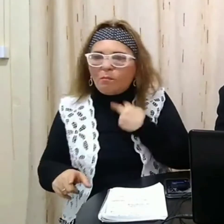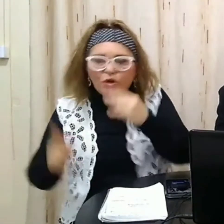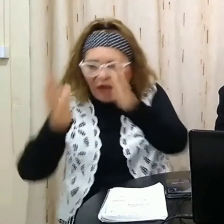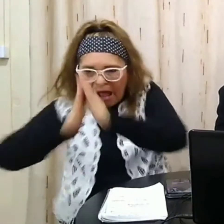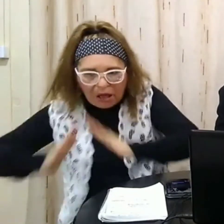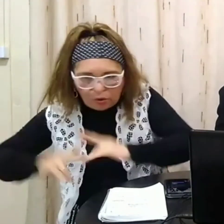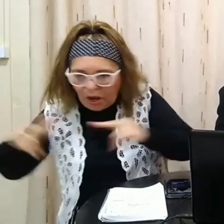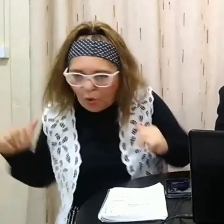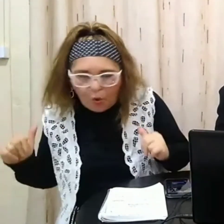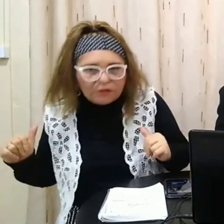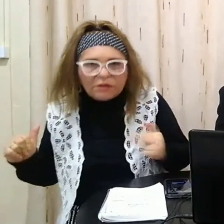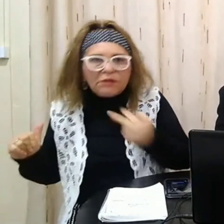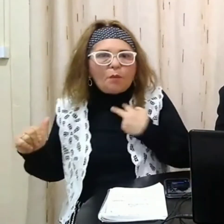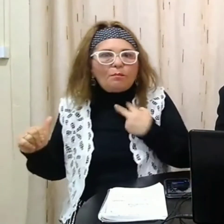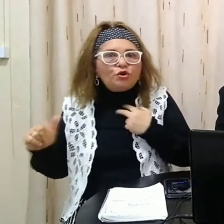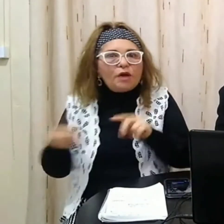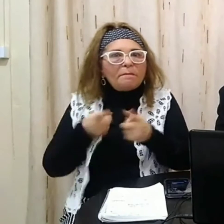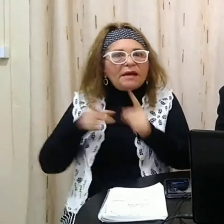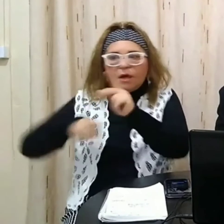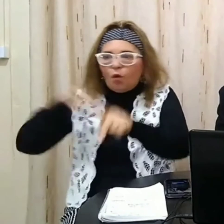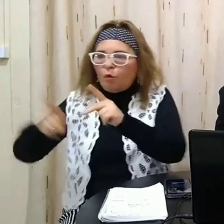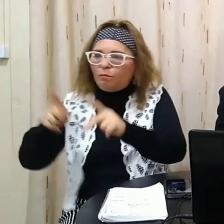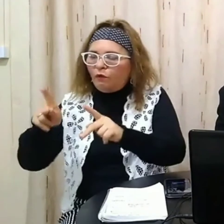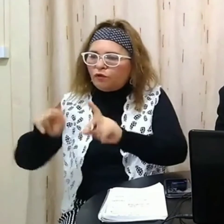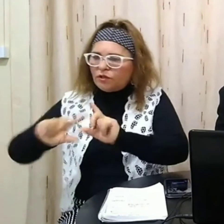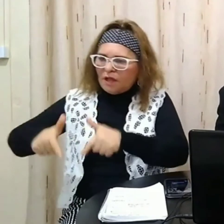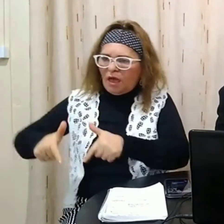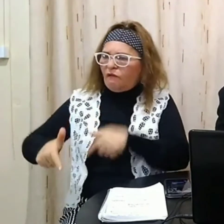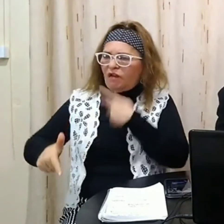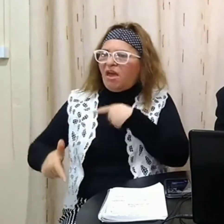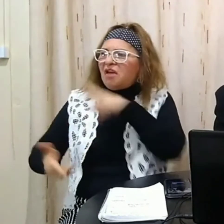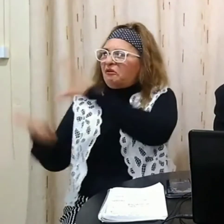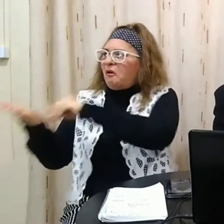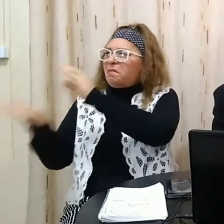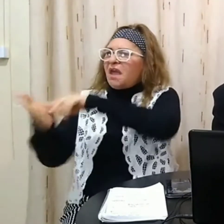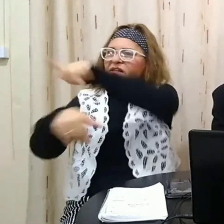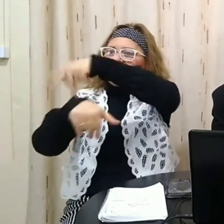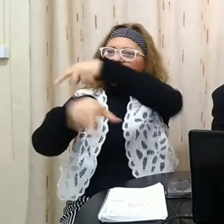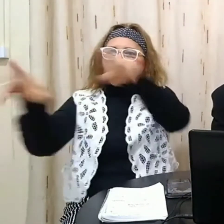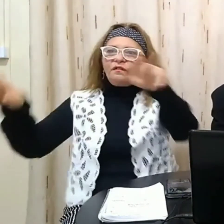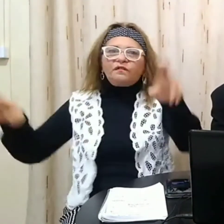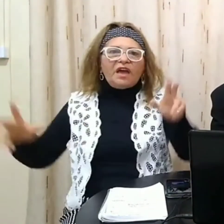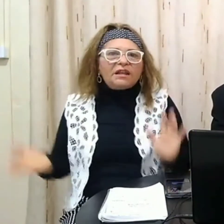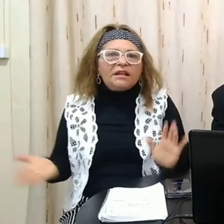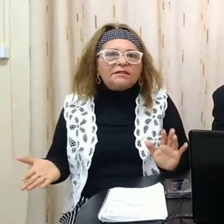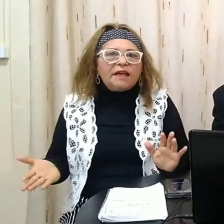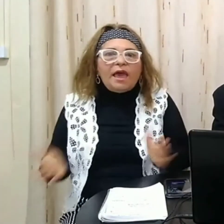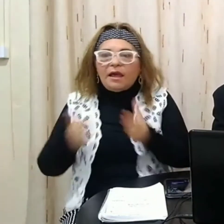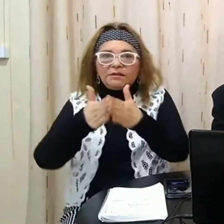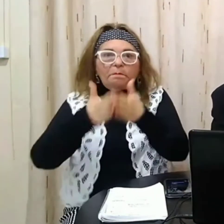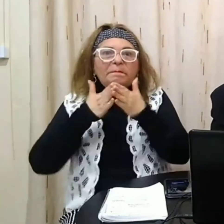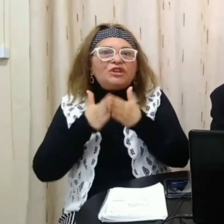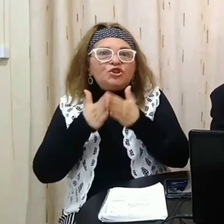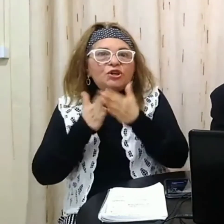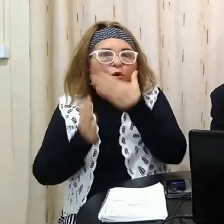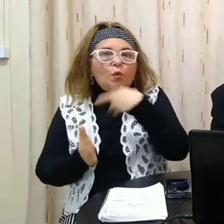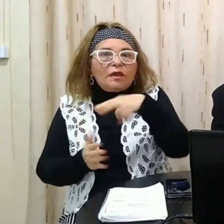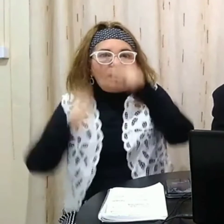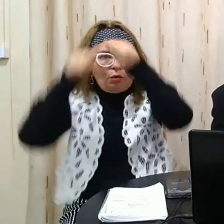agora? Ficar igual às outras nações. O texto diz aqui: faze-nos deuses que